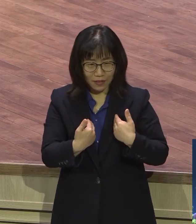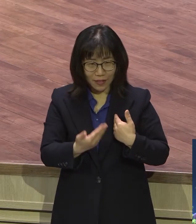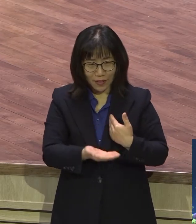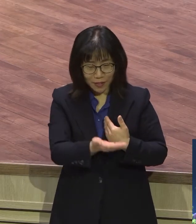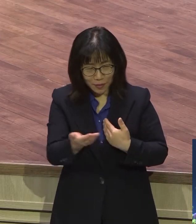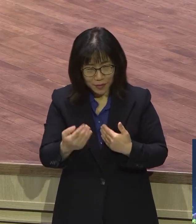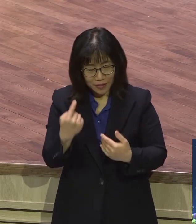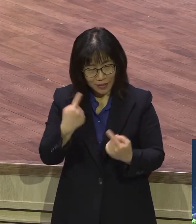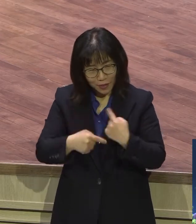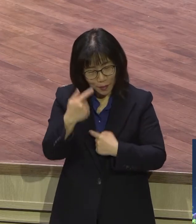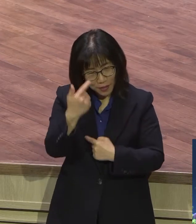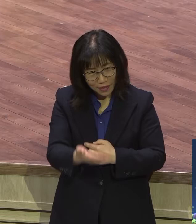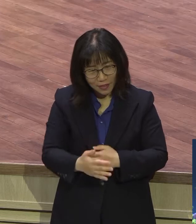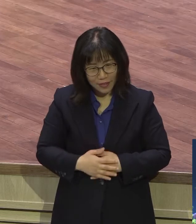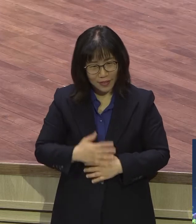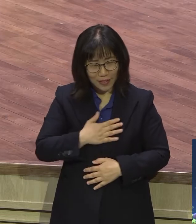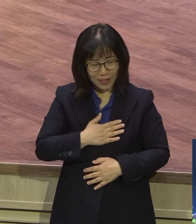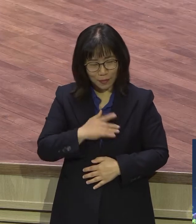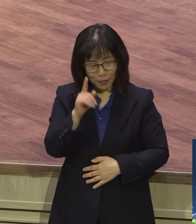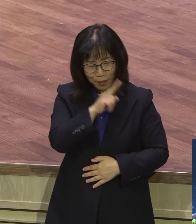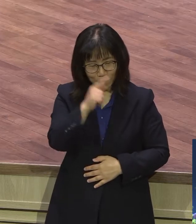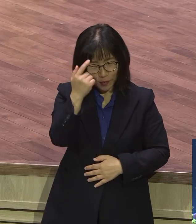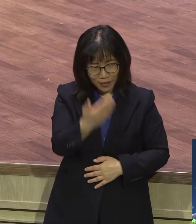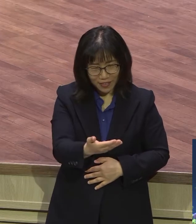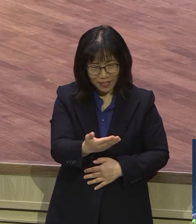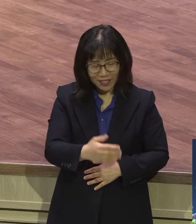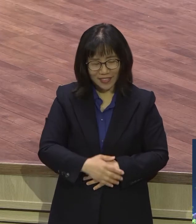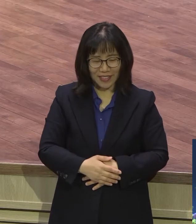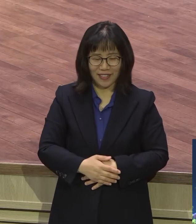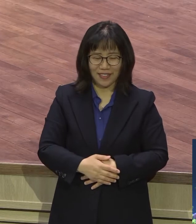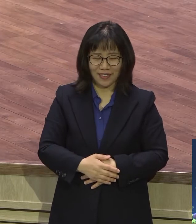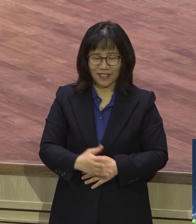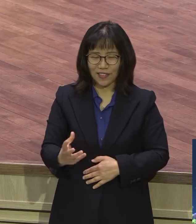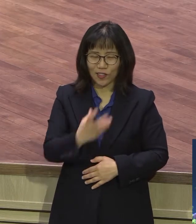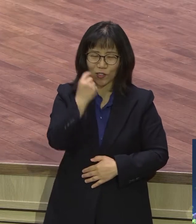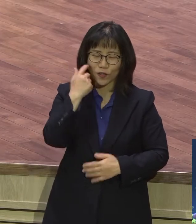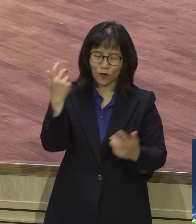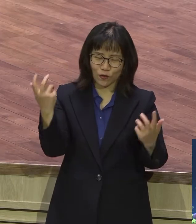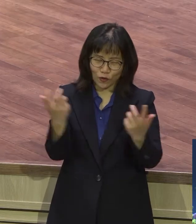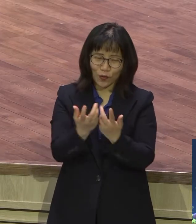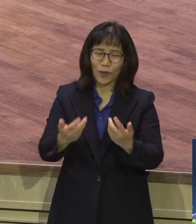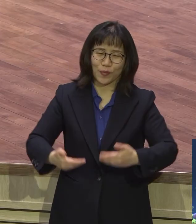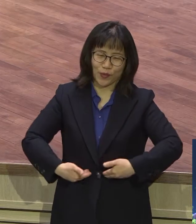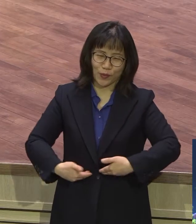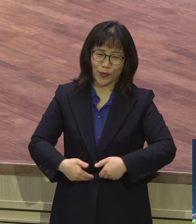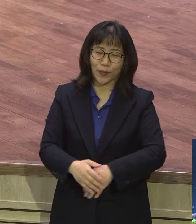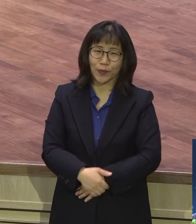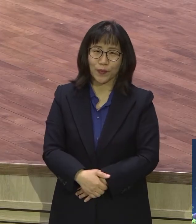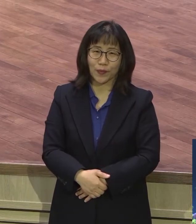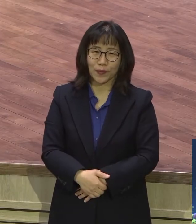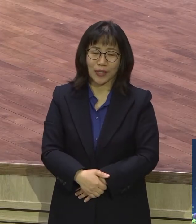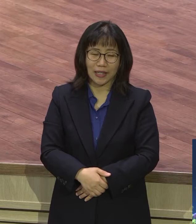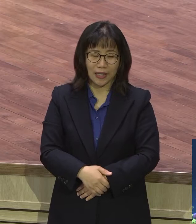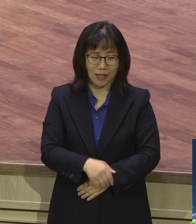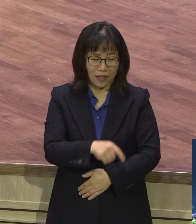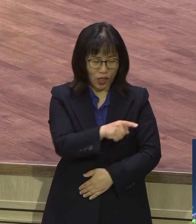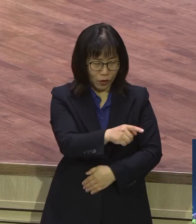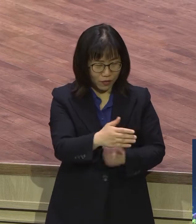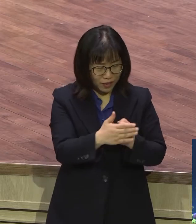하면 기분이 나쁩니까 성령 충만 해서 그래 그러니까 그 사람 상대에게 책임 전 가지 마세요 저